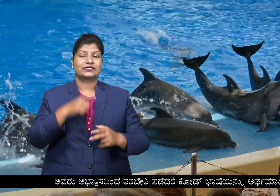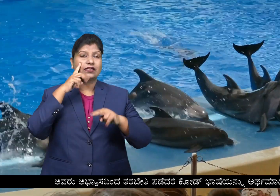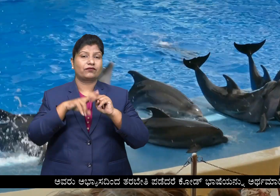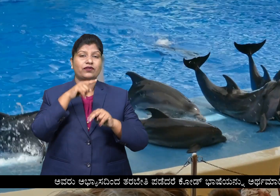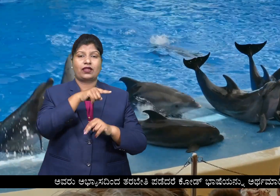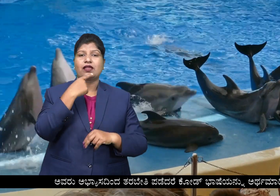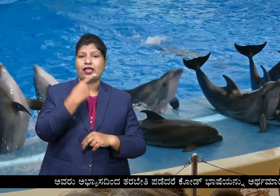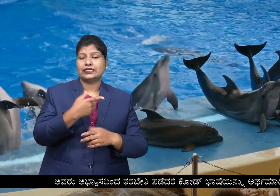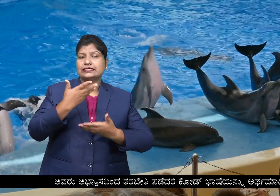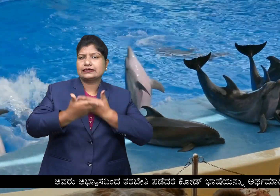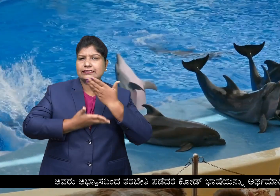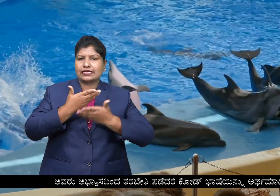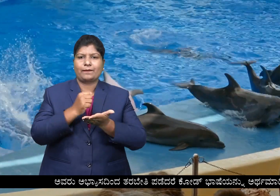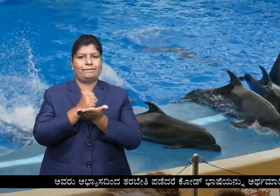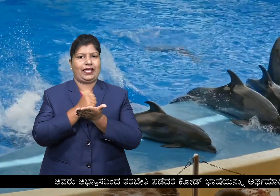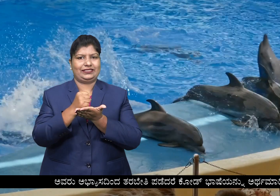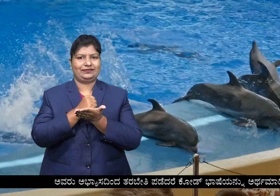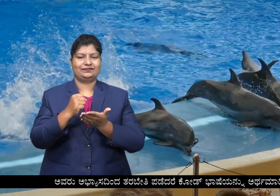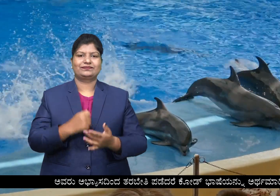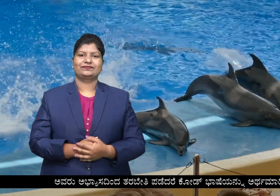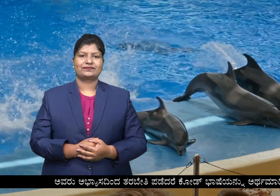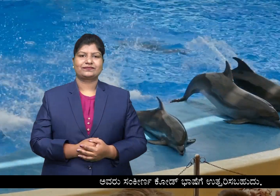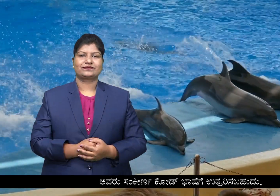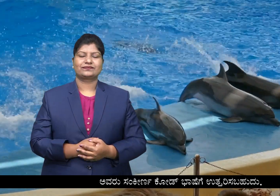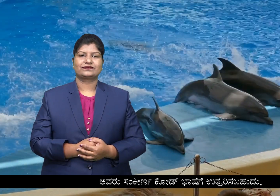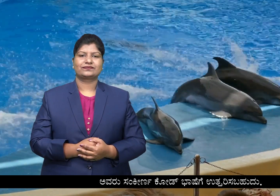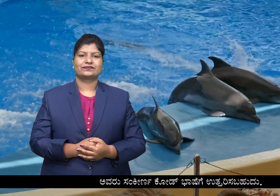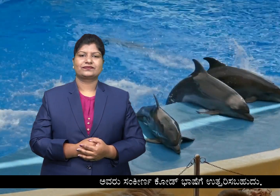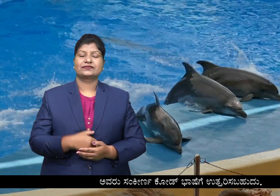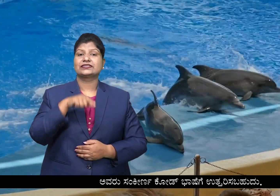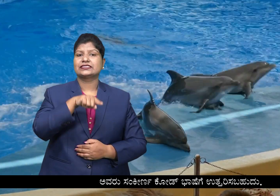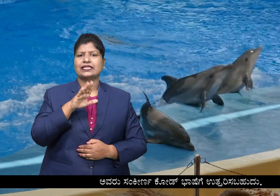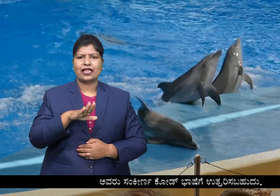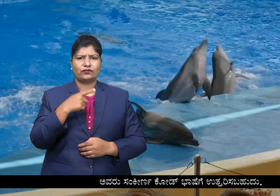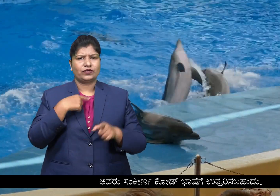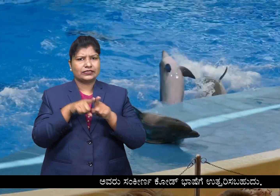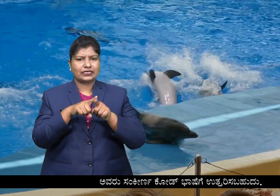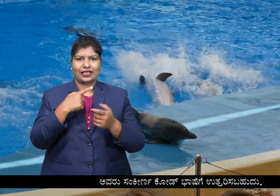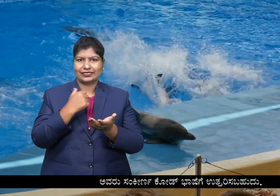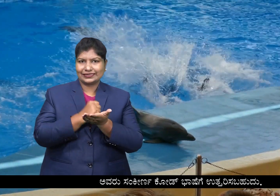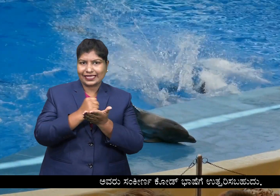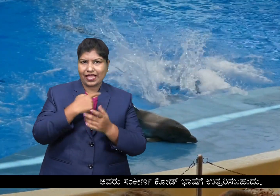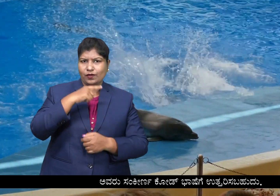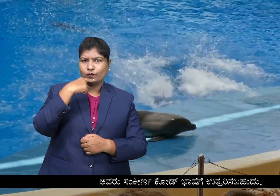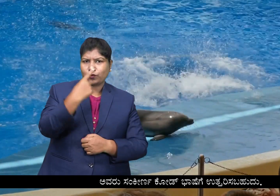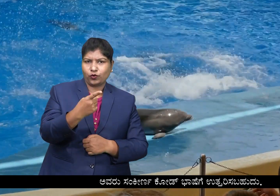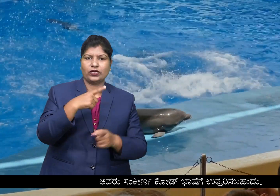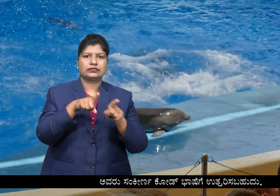ಅವರು ಅಭ್ಯಾಸದಿಂದ ತರಬೇತಿ ಪಡೆದರೆ ಕೋಡ್ ಭಾಷೆಯನ್ನ ಅರ್ಥ ಮಾಡಿಕೊಳ್ಳಿ. ಅವರು ಸಂಕೀರ್ಣ ಕೋಡ್ ಭಾಷೆಗೆ ಉತ್ತರಿಸಬಹುದು.